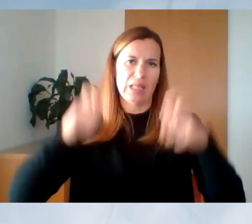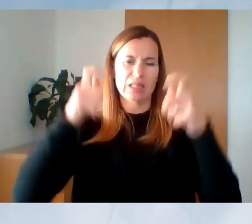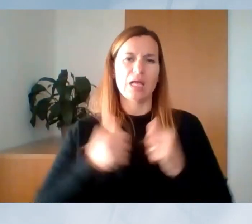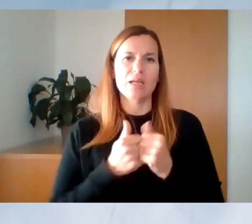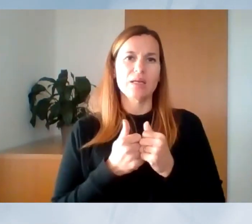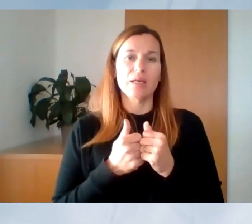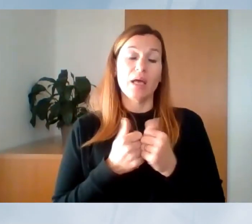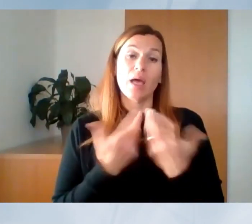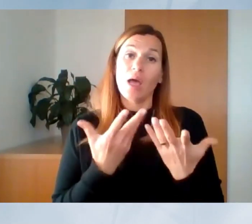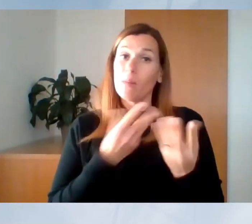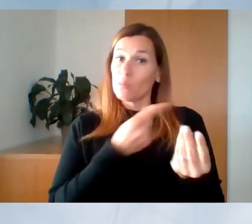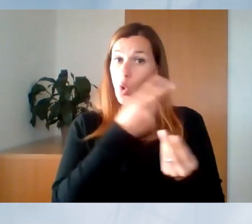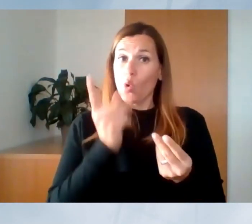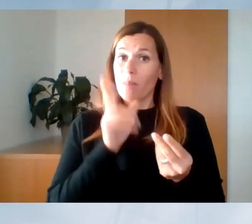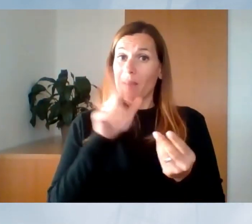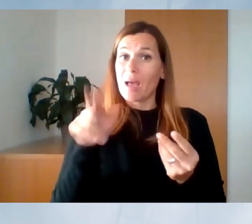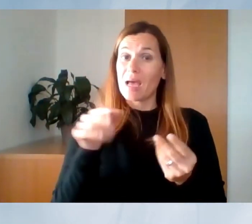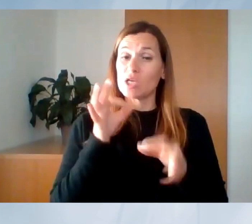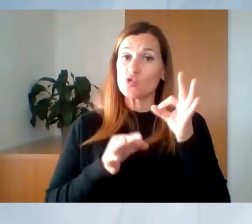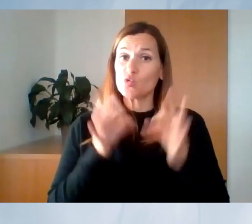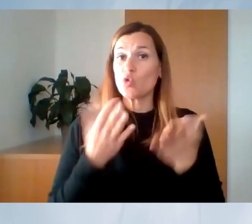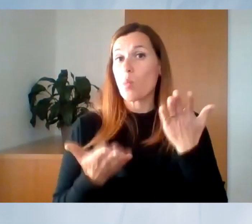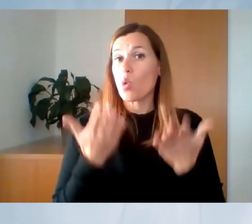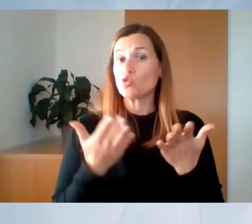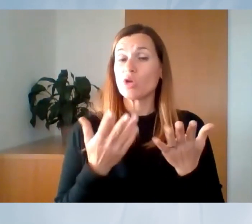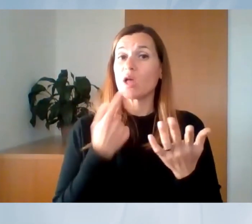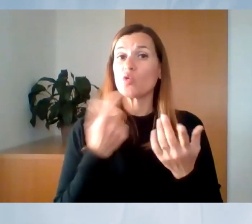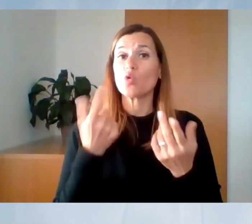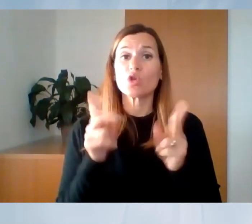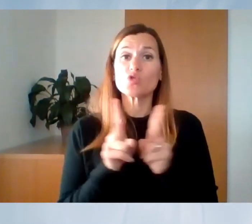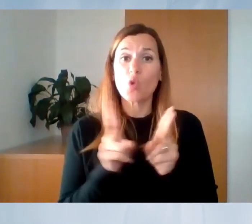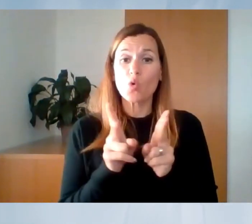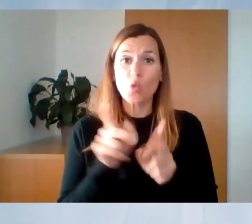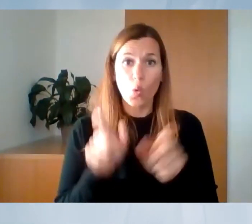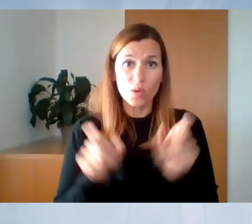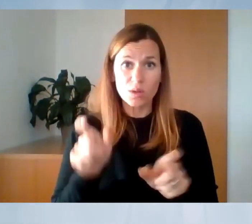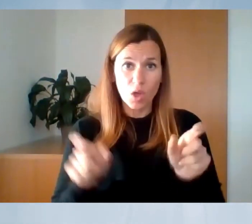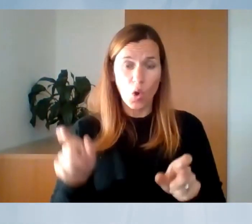In marsikdo morda ima pa to izkušnjo, da je nekdo od njegovih bližnjih,